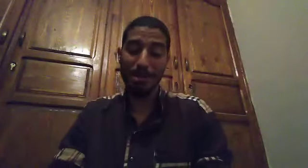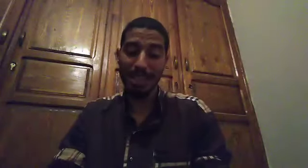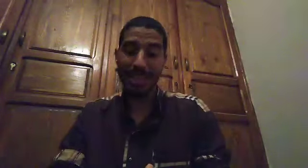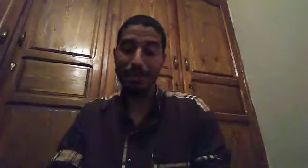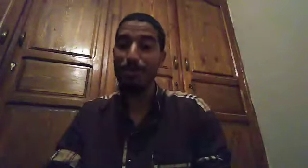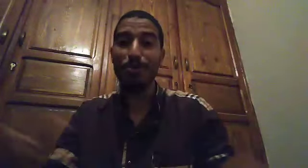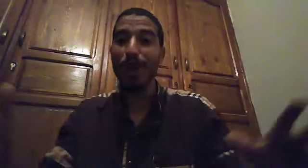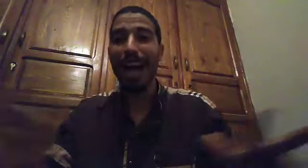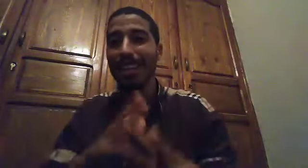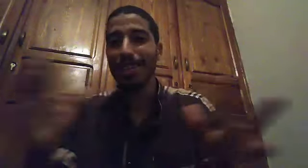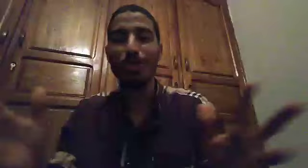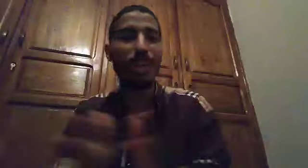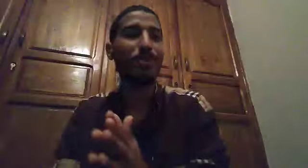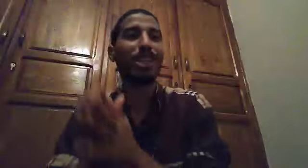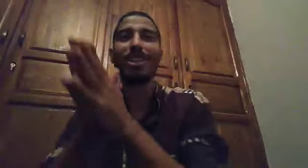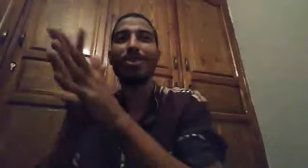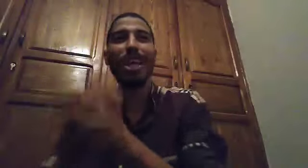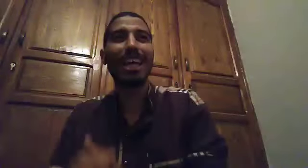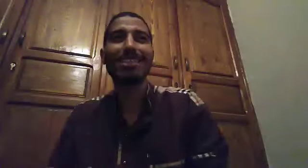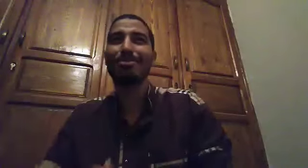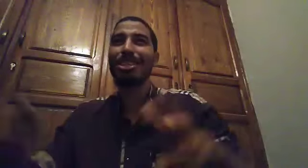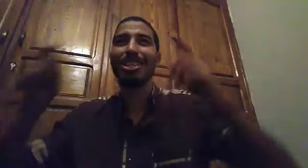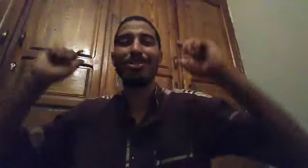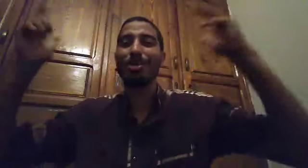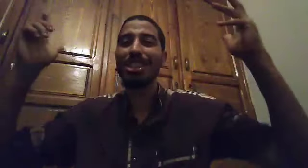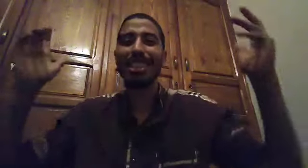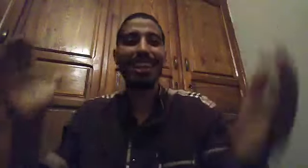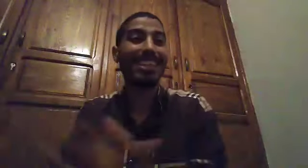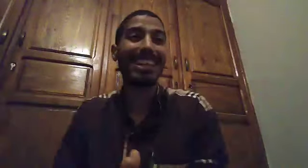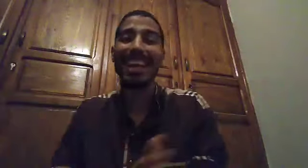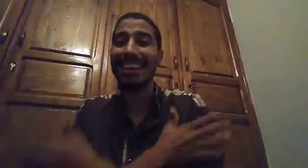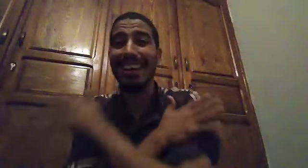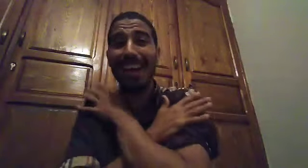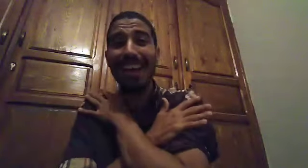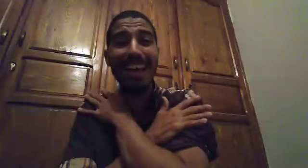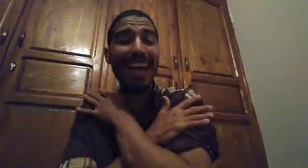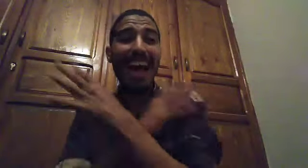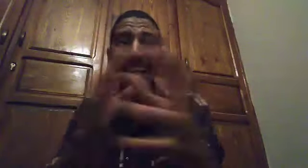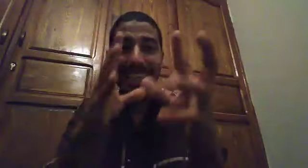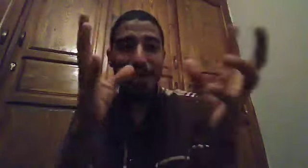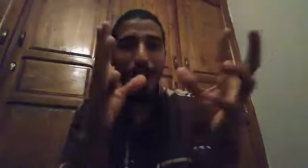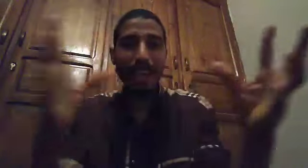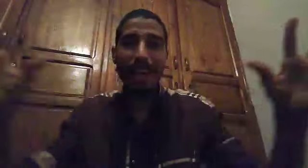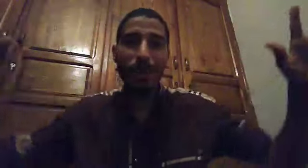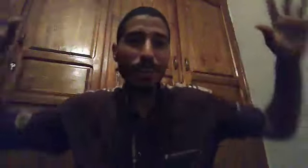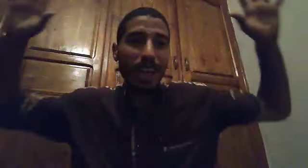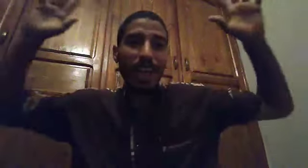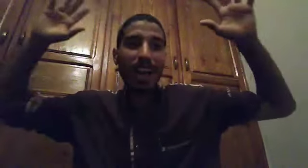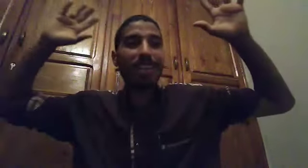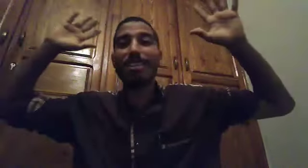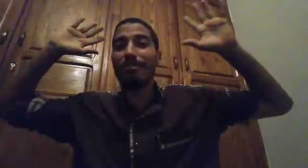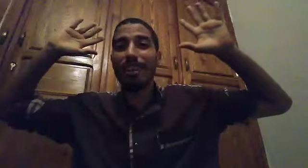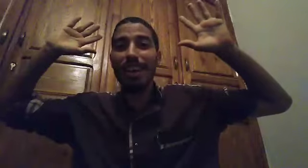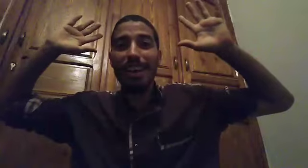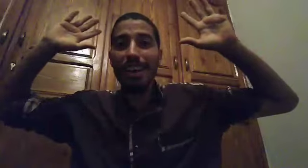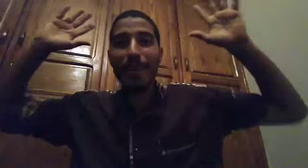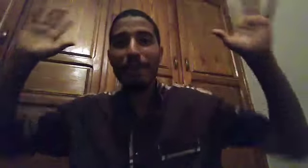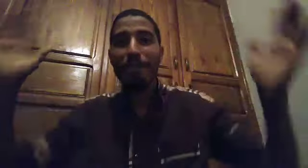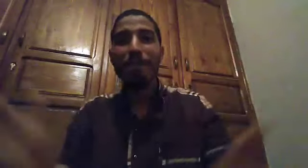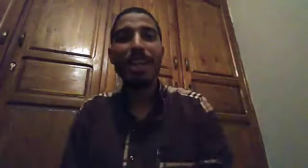ميسي، ولحظات زوينه. وفاش عطاو الكاس، فاش هزو ميسي الكاس، ديك اللحظه راه هذيك لوحدها اخوتي، راه صافي، راه